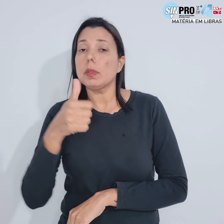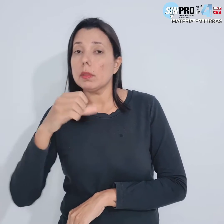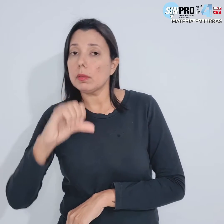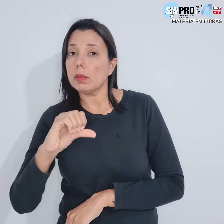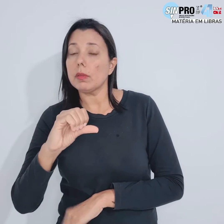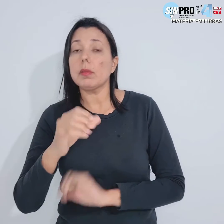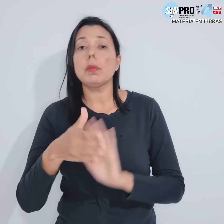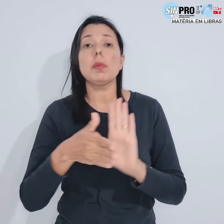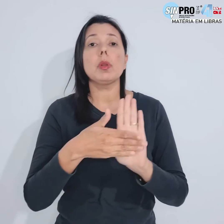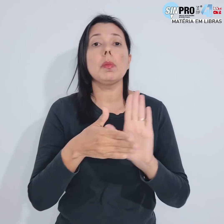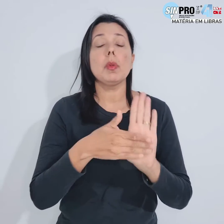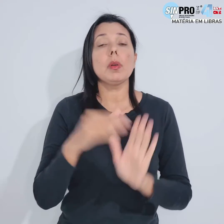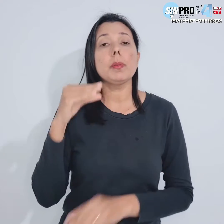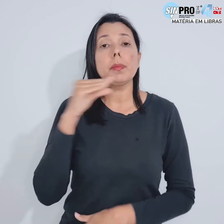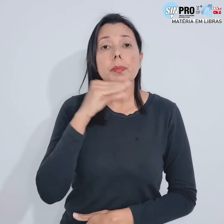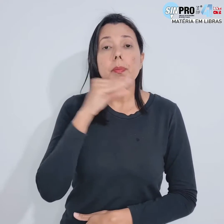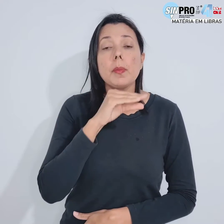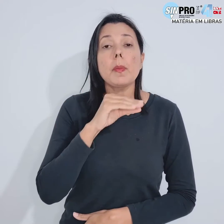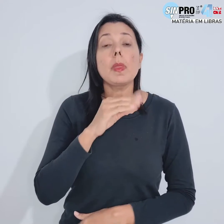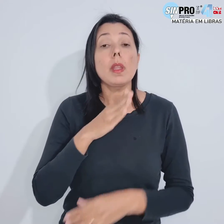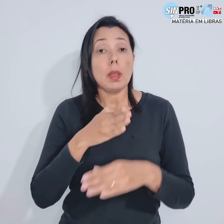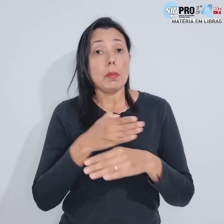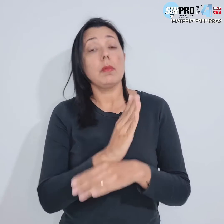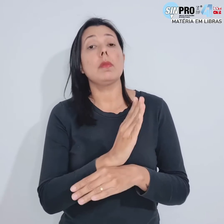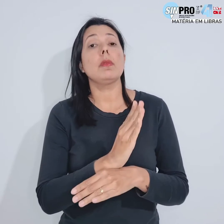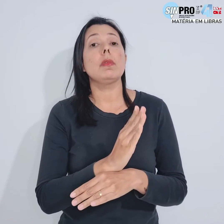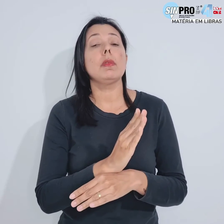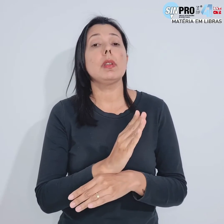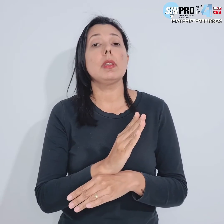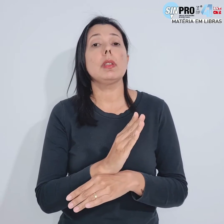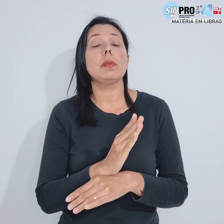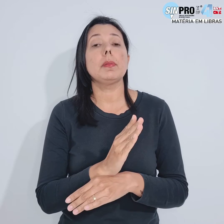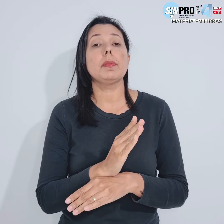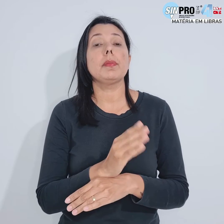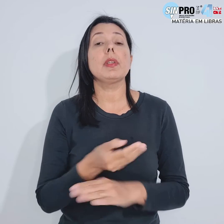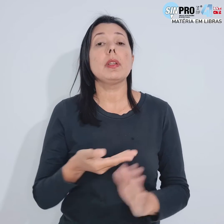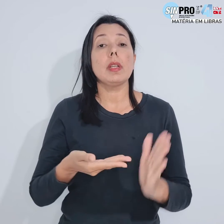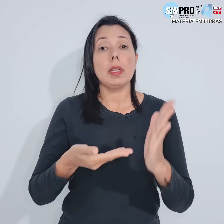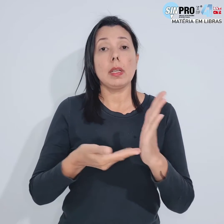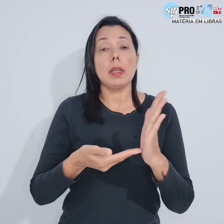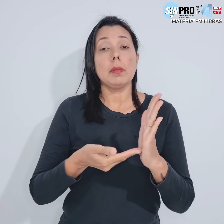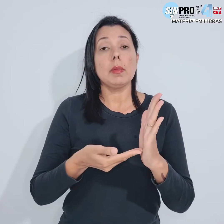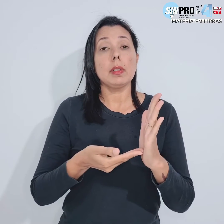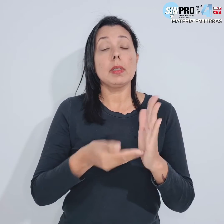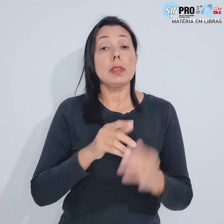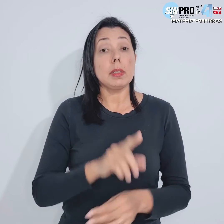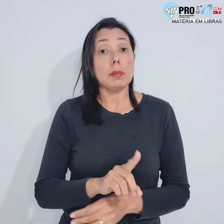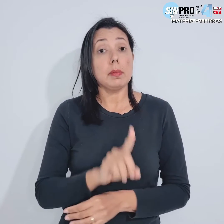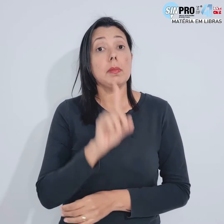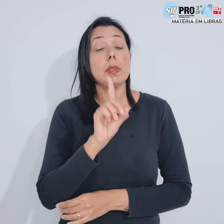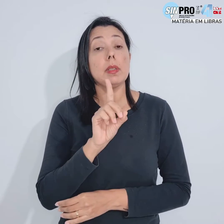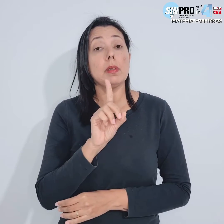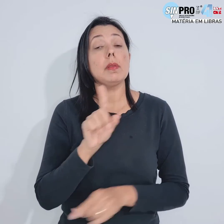186/2019, PEC emergencial, aprovada pela Câmara dos Deputados em primeiro e em